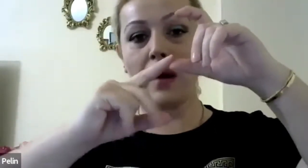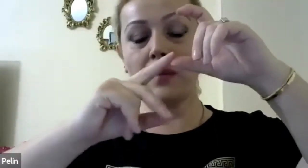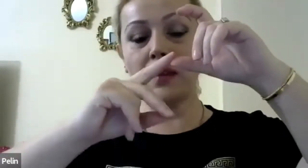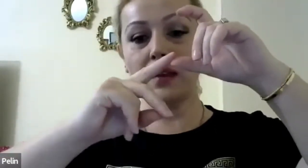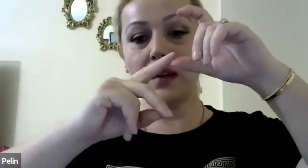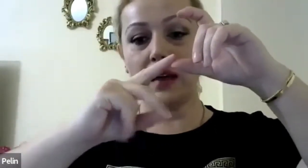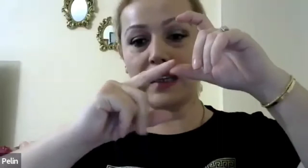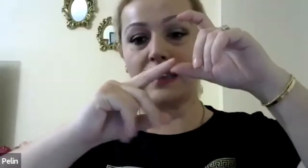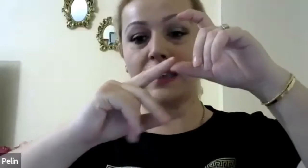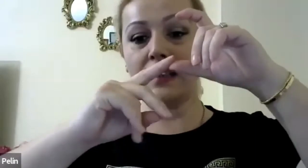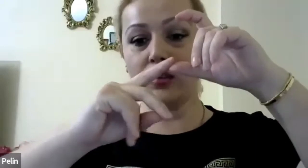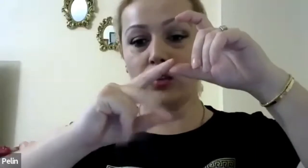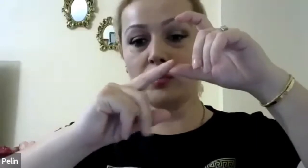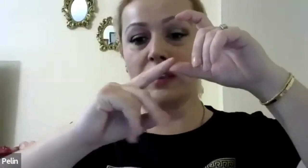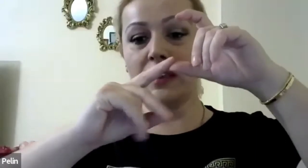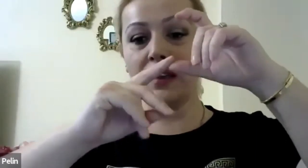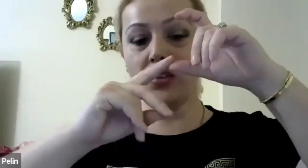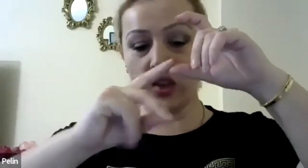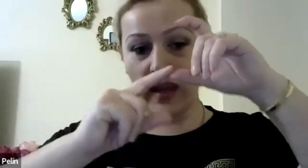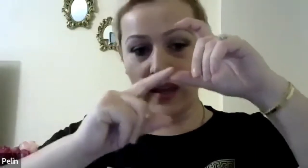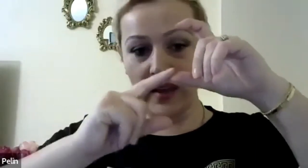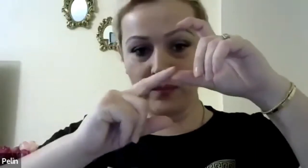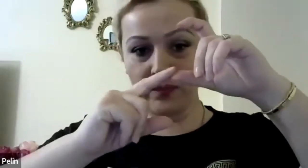Parmağımı hareketlendiriyorum yine. Ş.